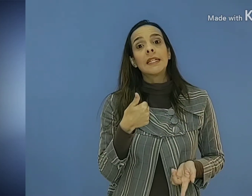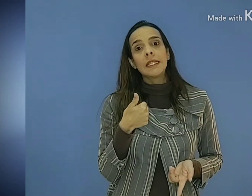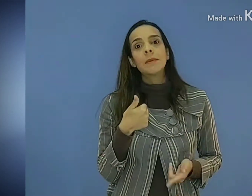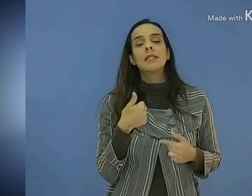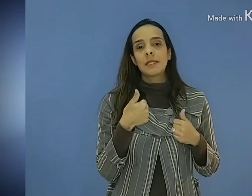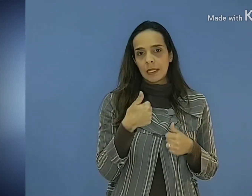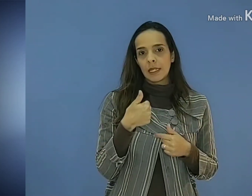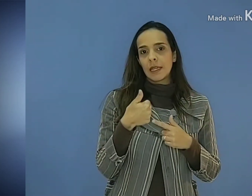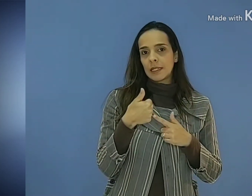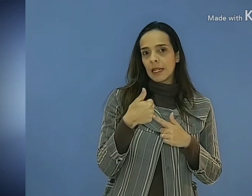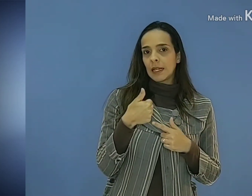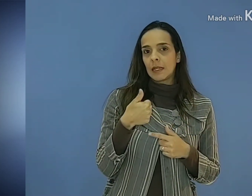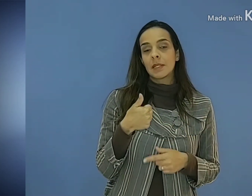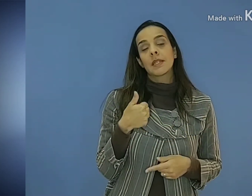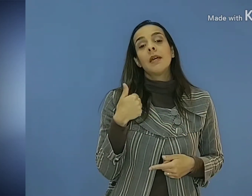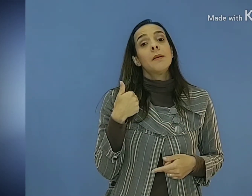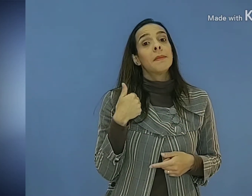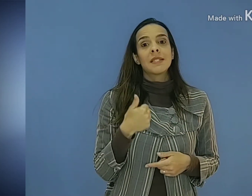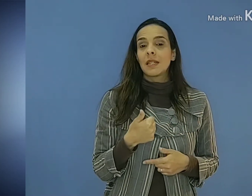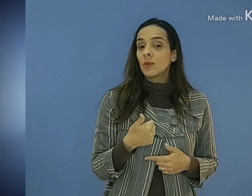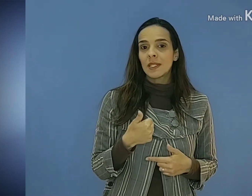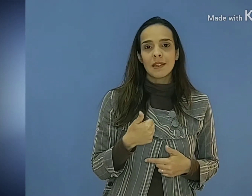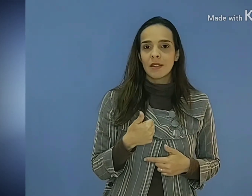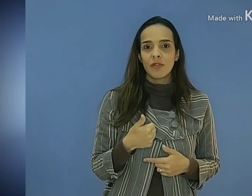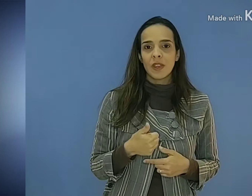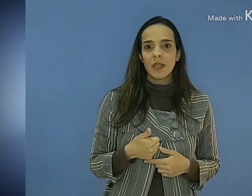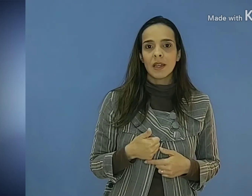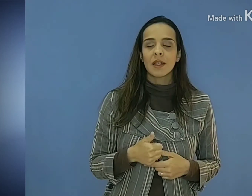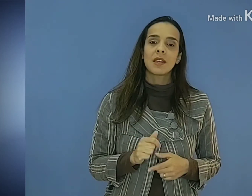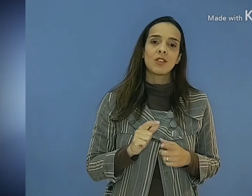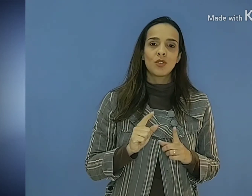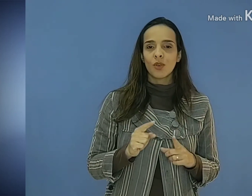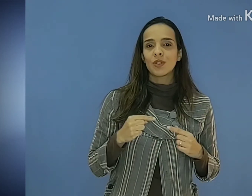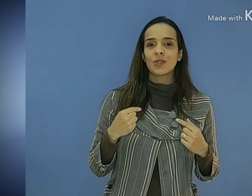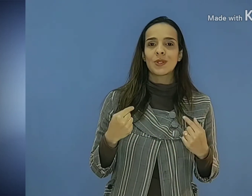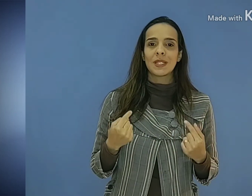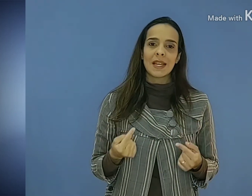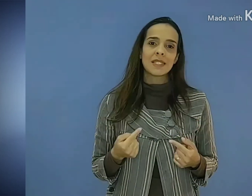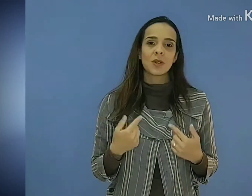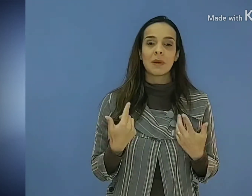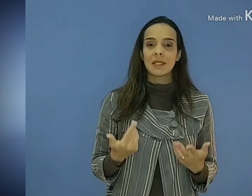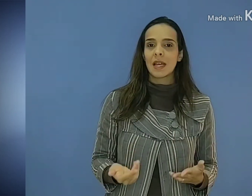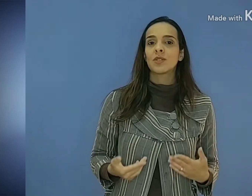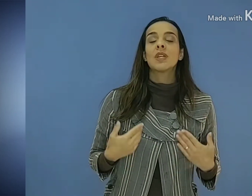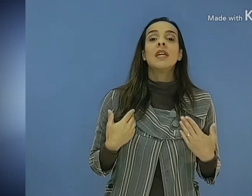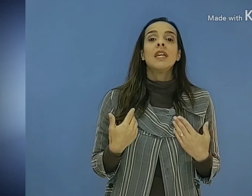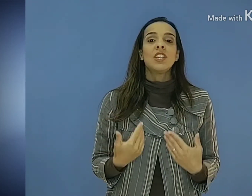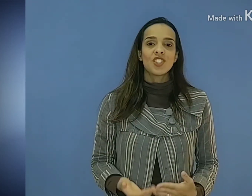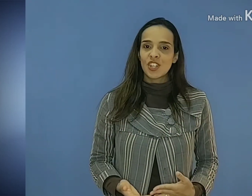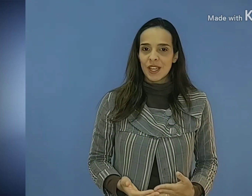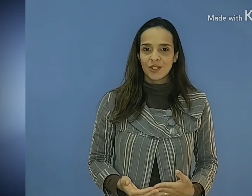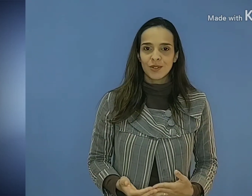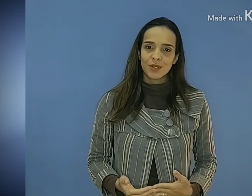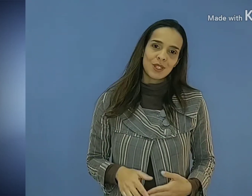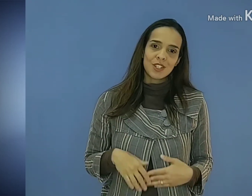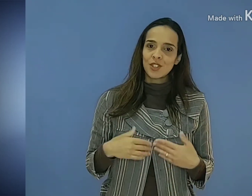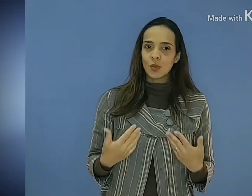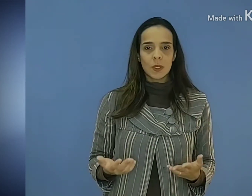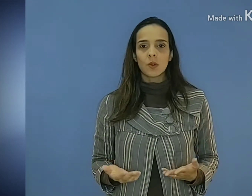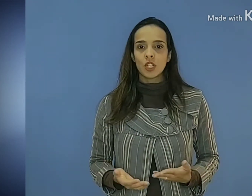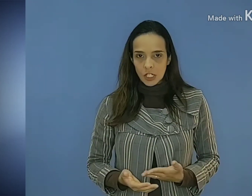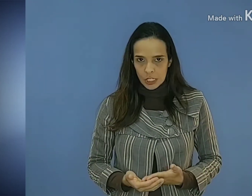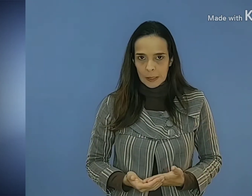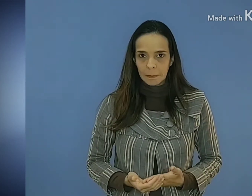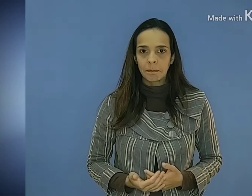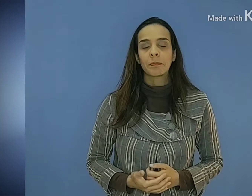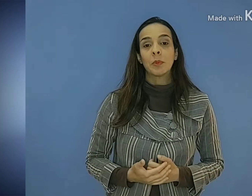usar ele na Libras? Sim, ele está na Libras, mas não significa que todos os sinais são baseados em gestos que a gente